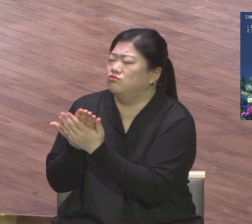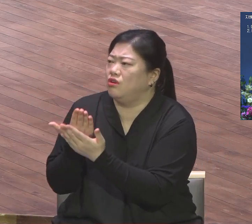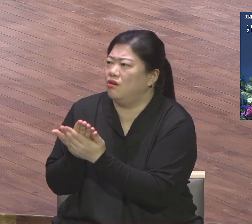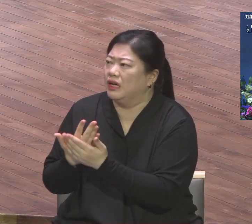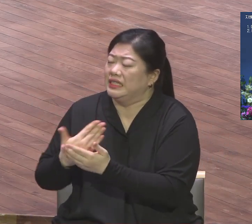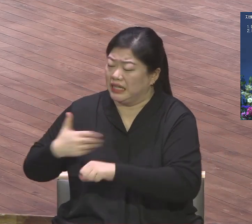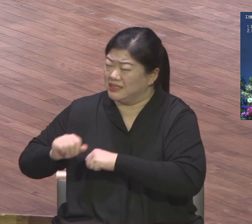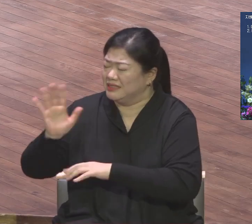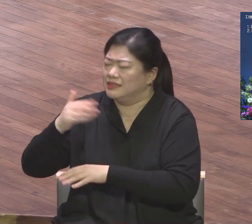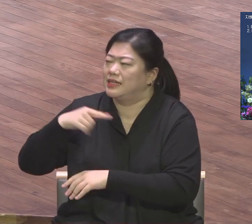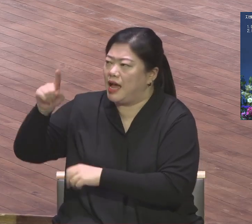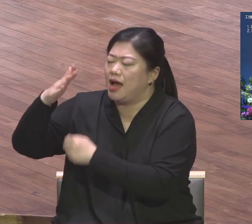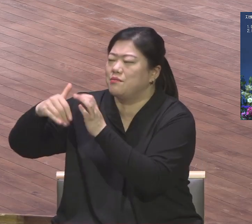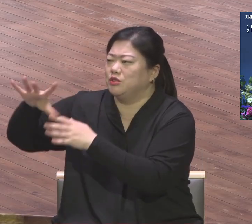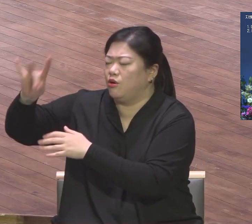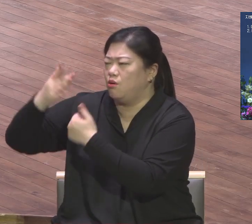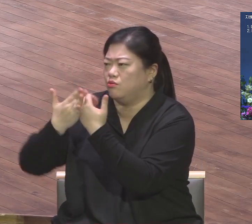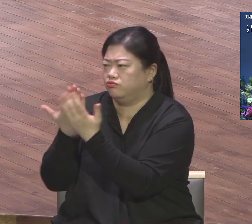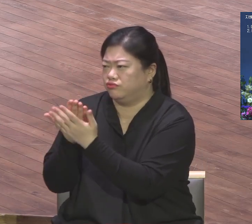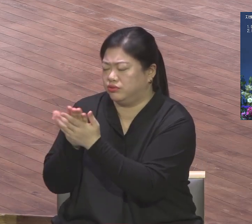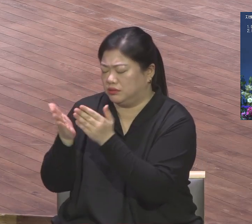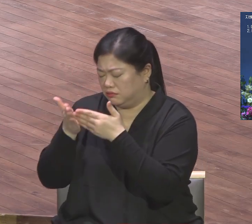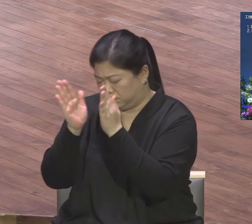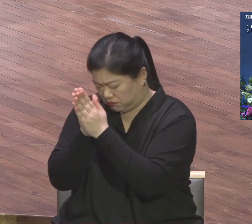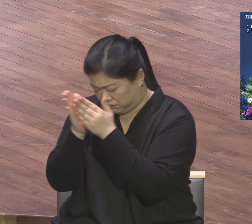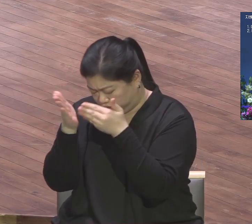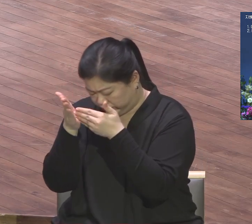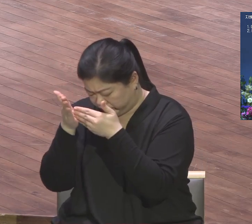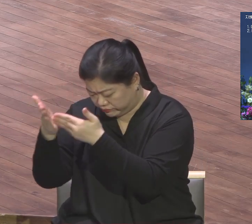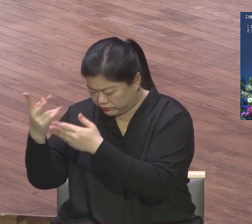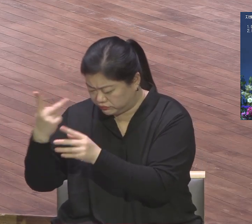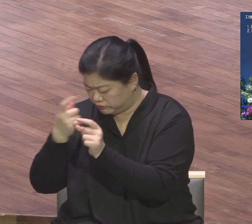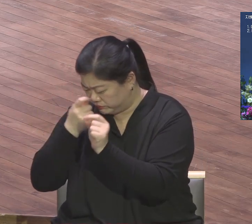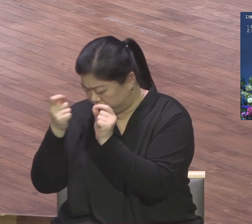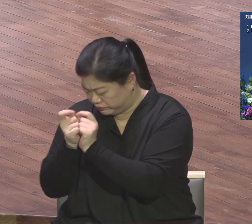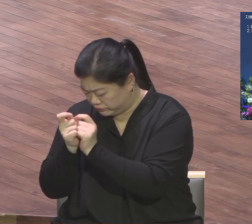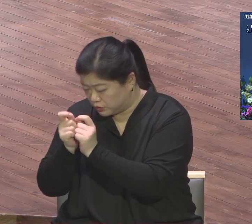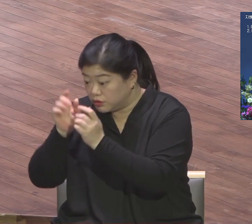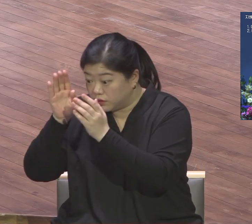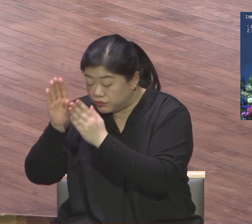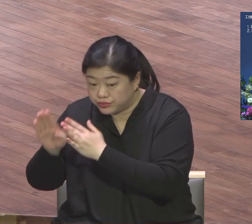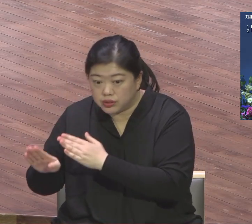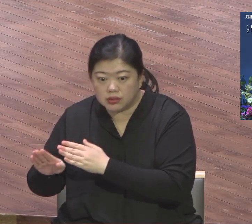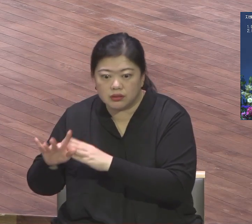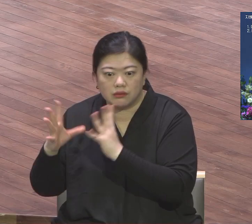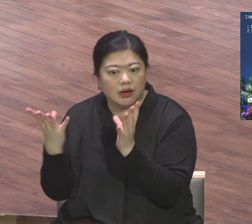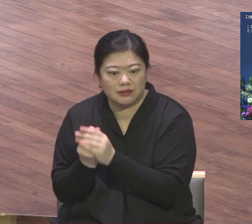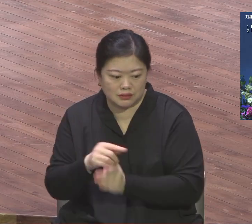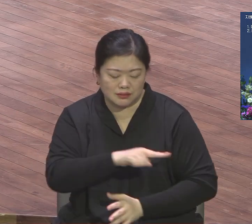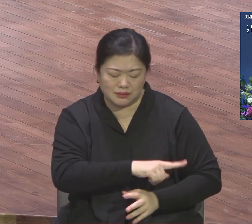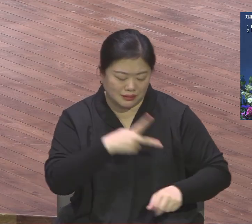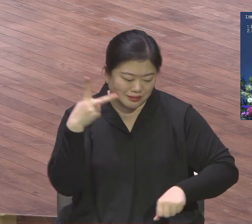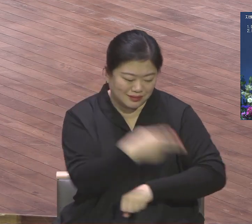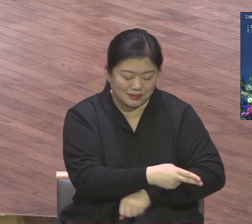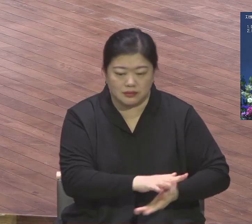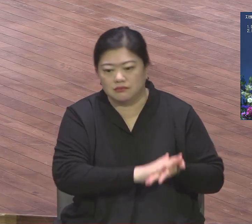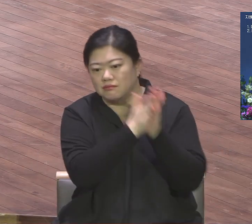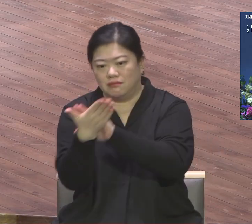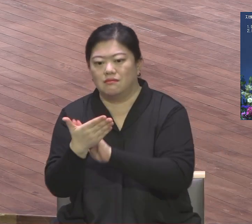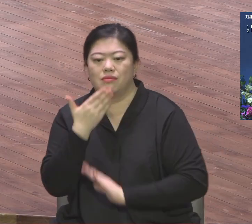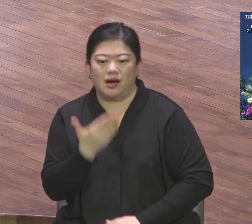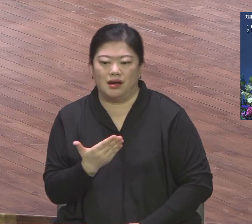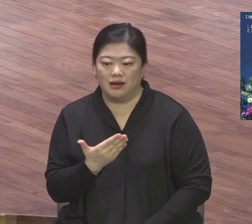돼요. 옛날 과거에 뭐 좀 잘못된 가지고 그거 가지고 착 판단하면 안 돼요. 은혜 받으면 새롭게 된다니까요. 기대하시기